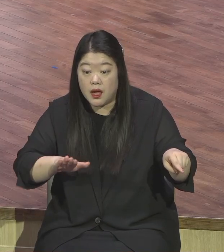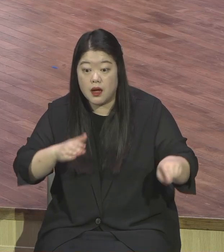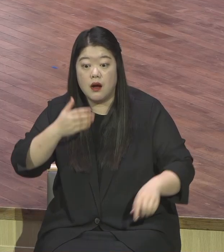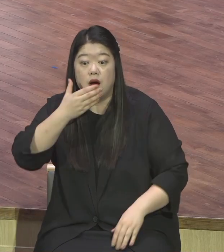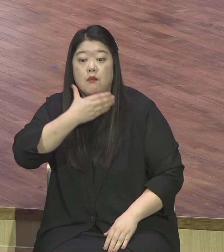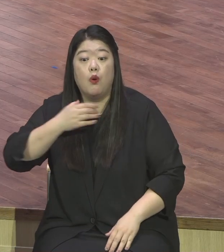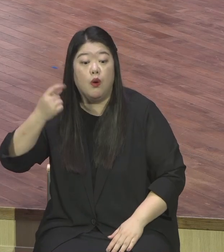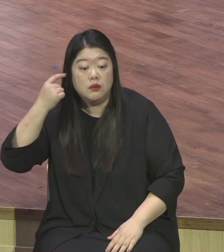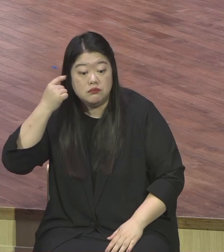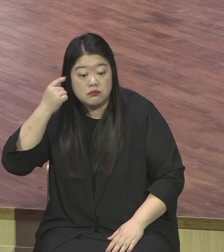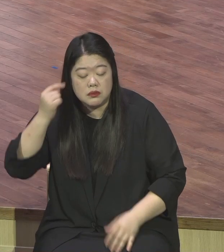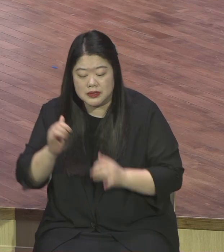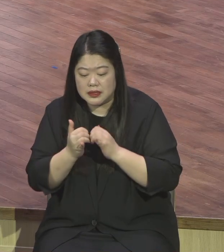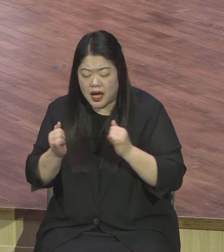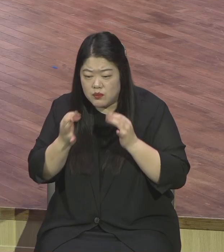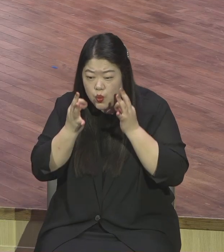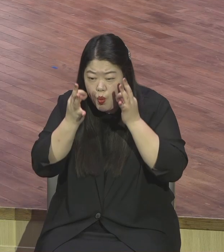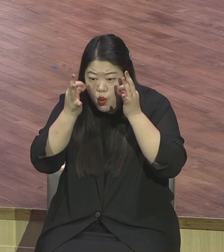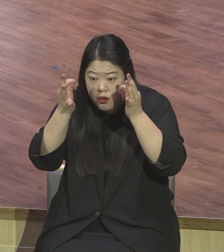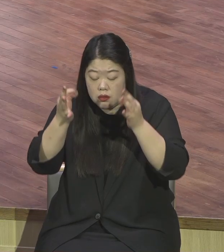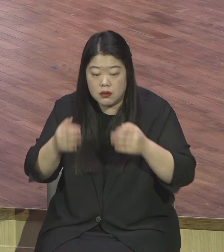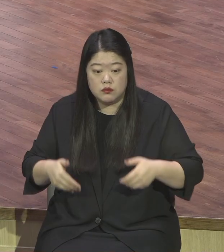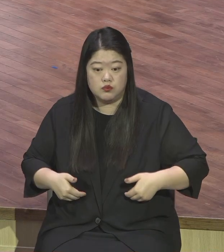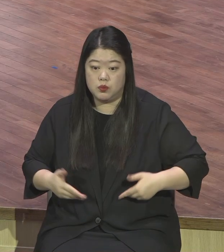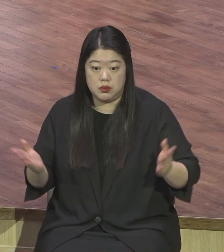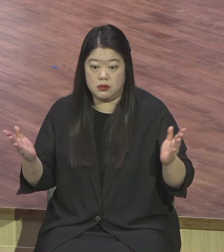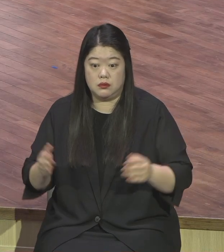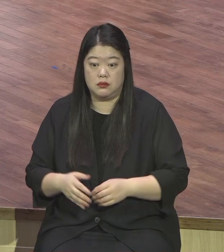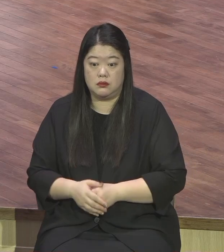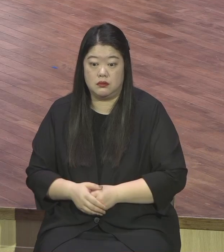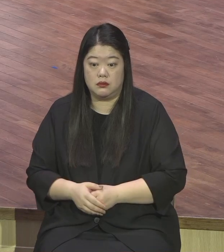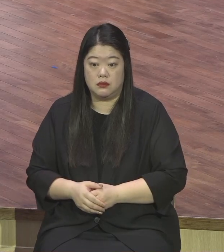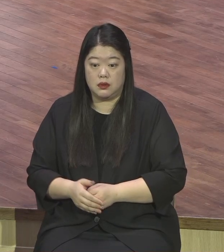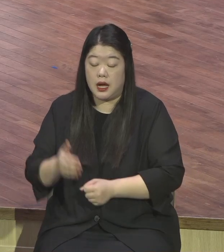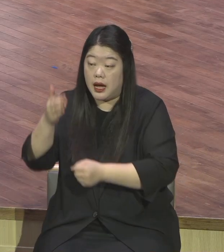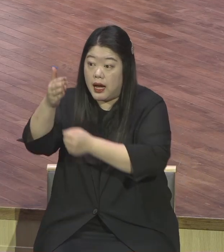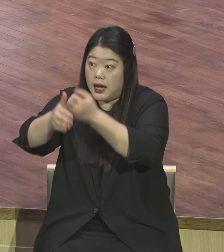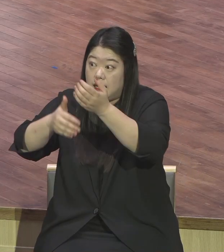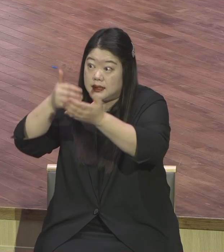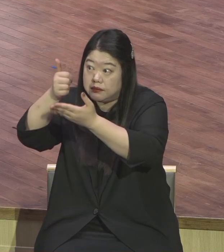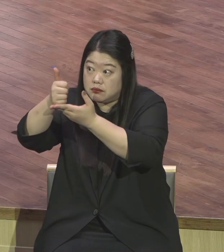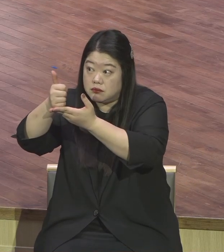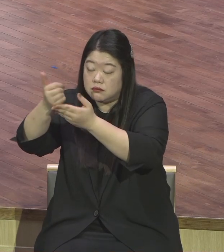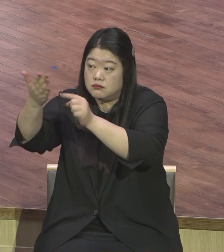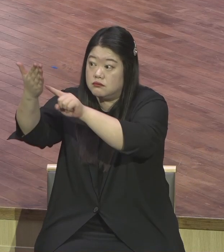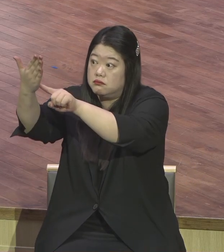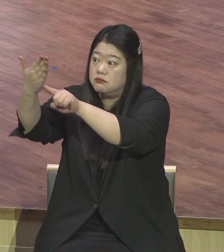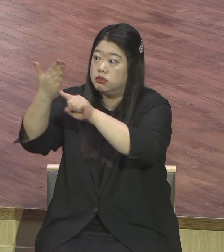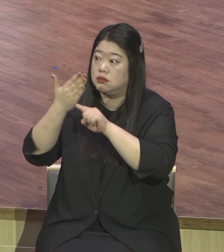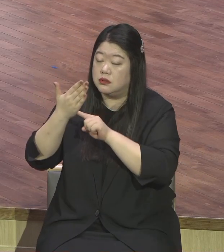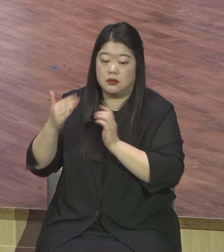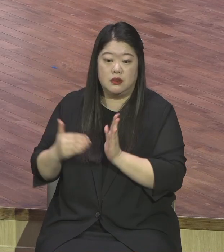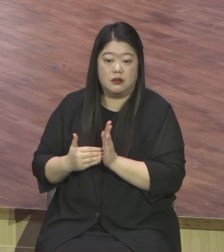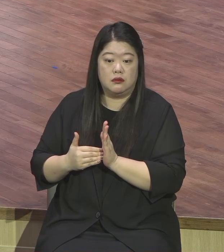하나님 편에서 우리에게 보여주시는 계시의 특징이에요. 복음 보여주시는 겁니다. 이걸